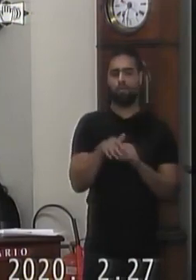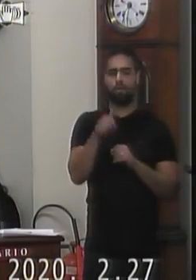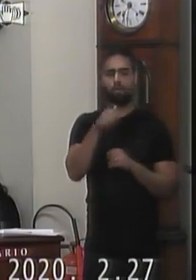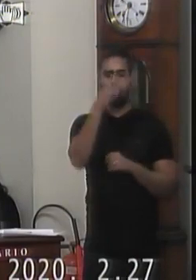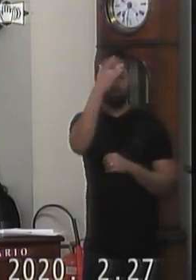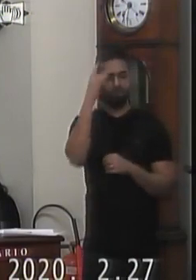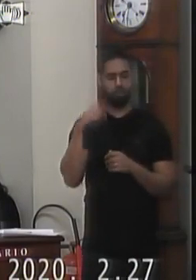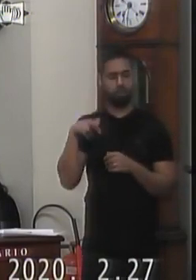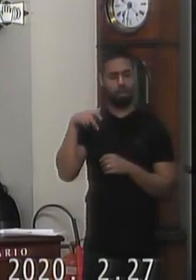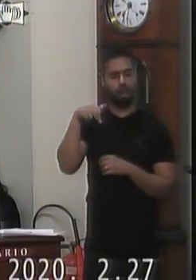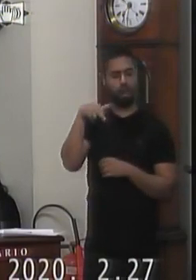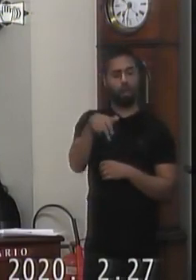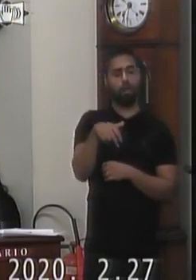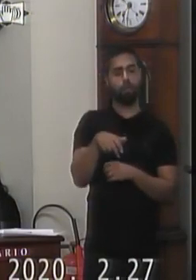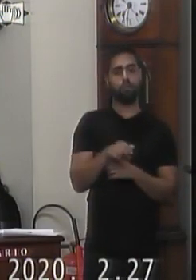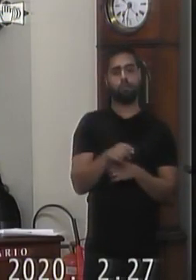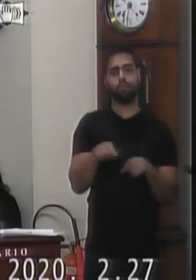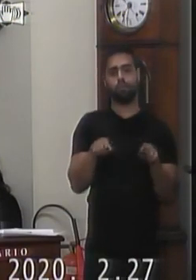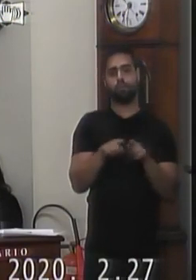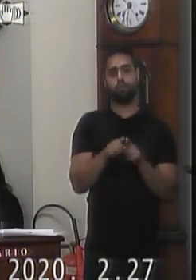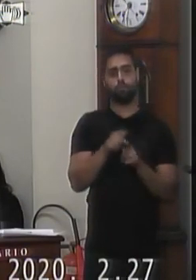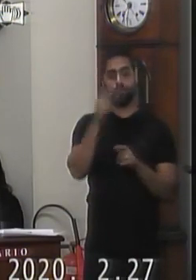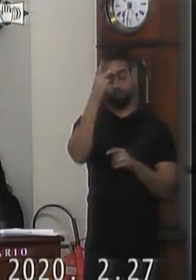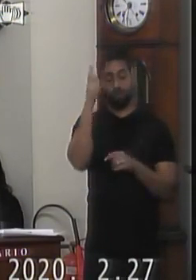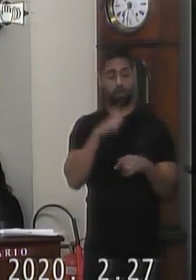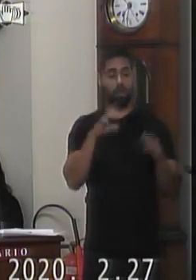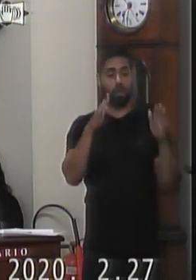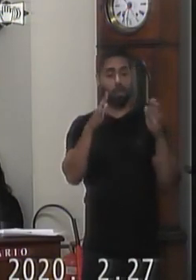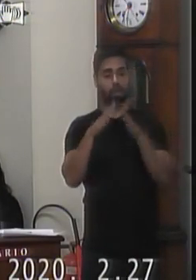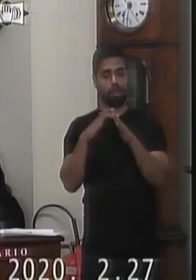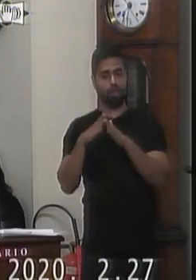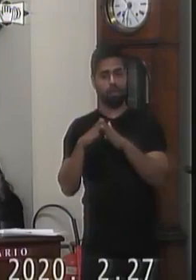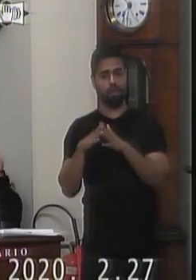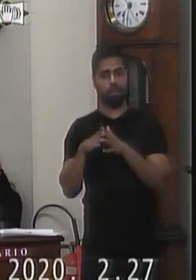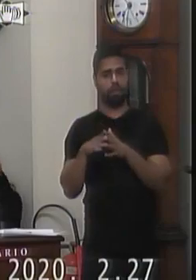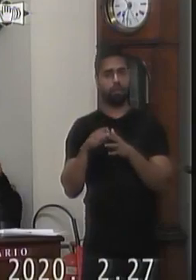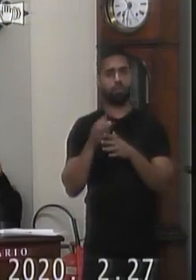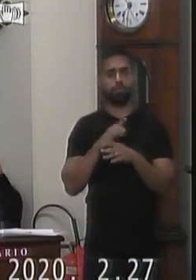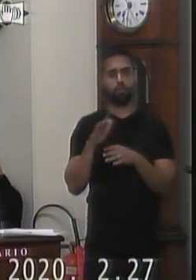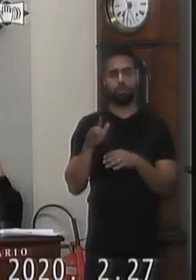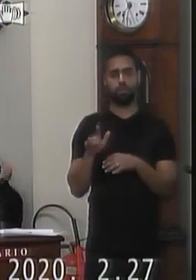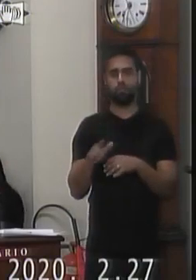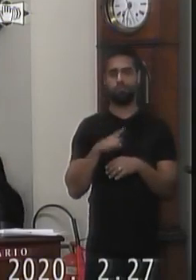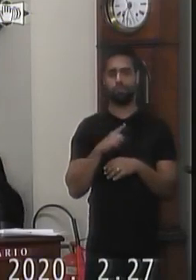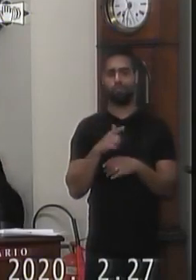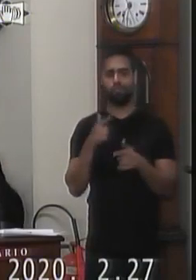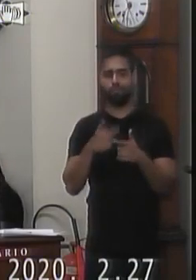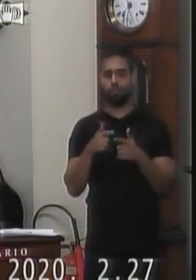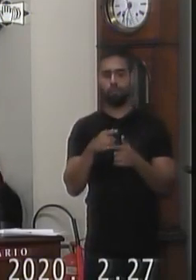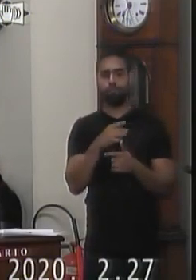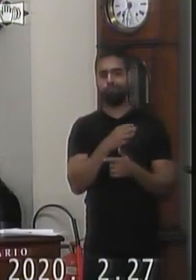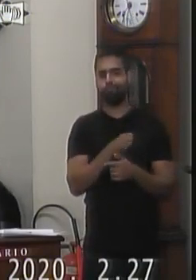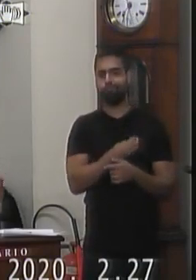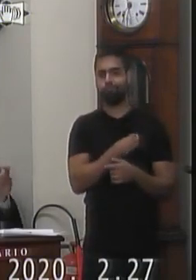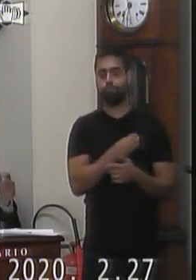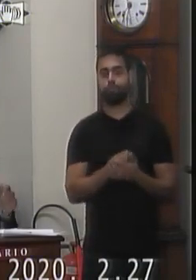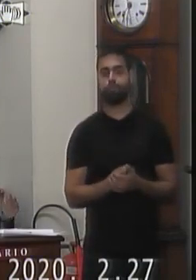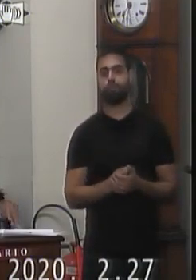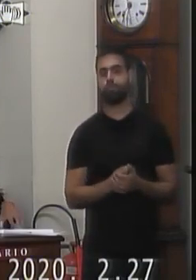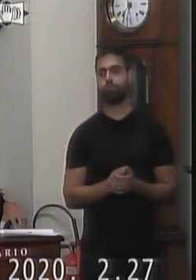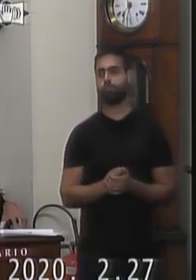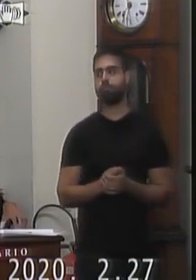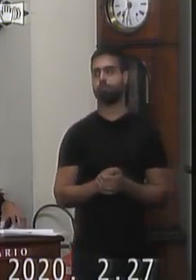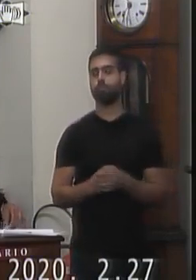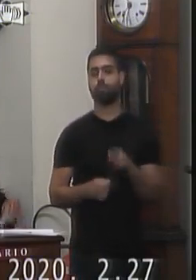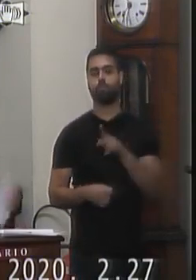às pessoas que transitam pelo bairro, principalmente aos moradores que vivem habitualmente com sua qualidade de vida afetada. Sala de sessões, 27 de fevereiro,